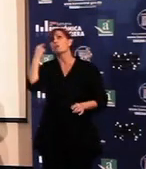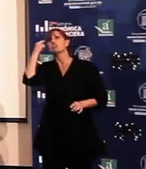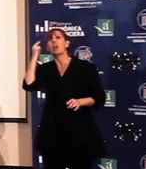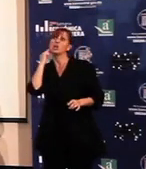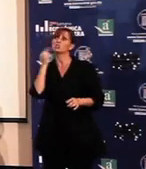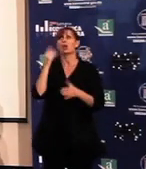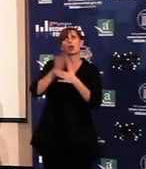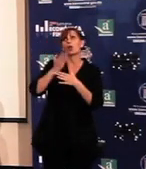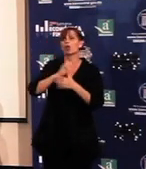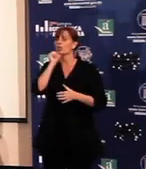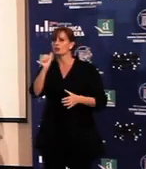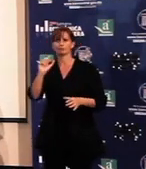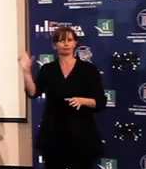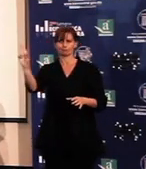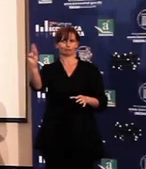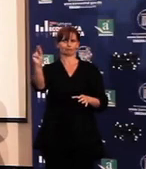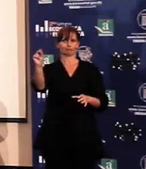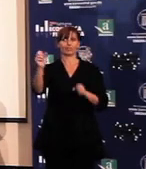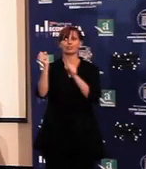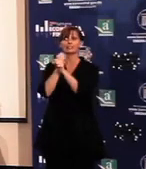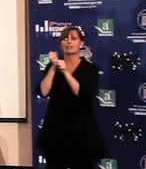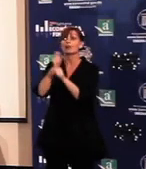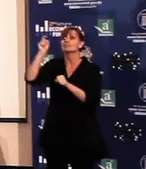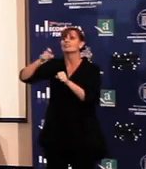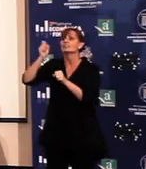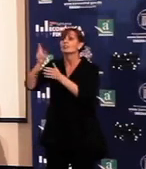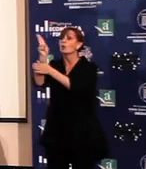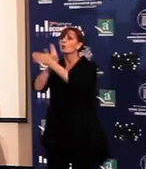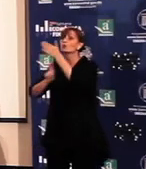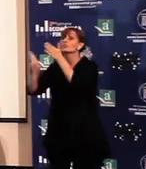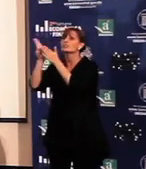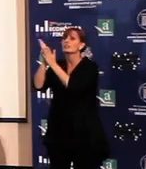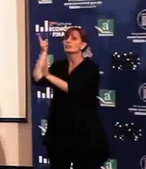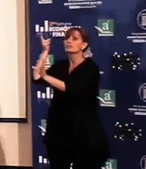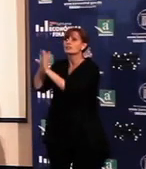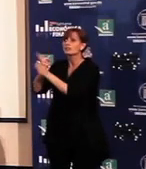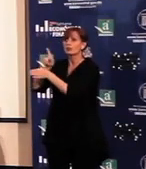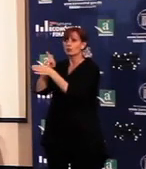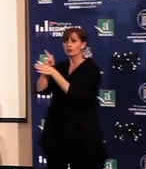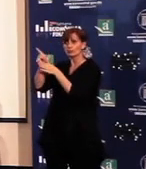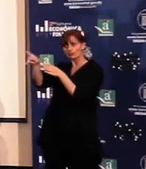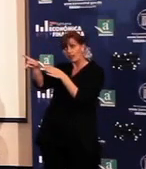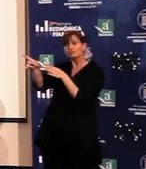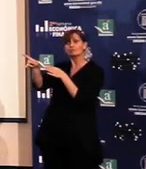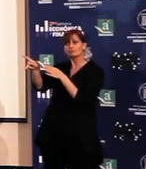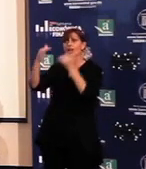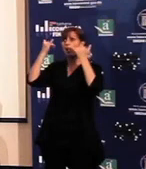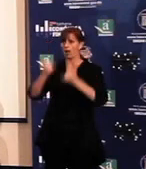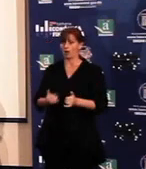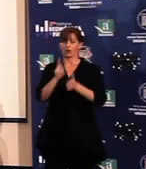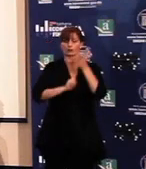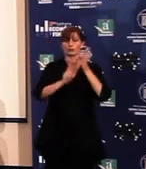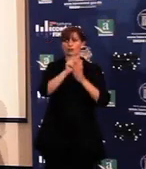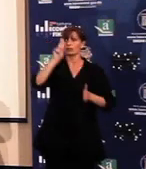no trabajo que requieren una carrera ahora mismo en una PEC hay muchísimos jóvenes sordos que se